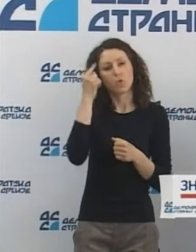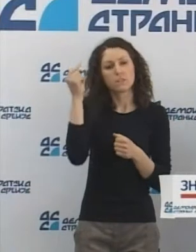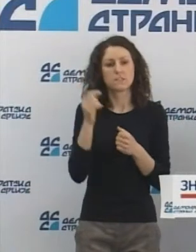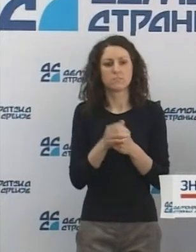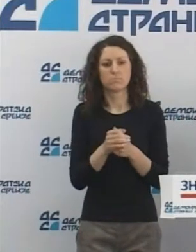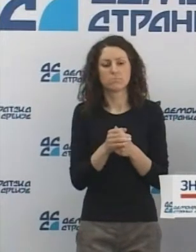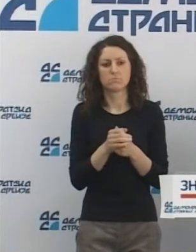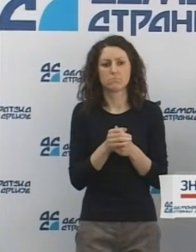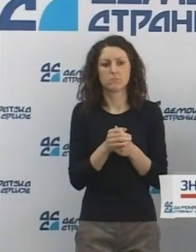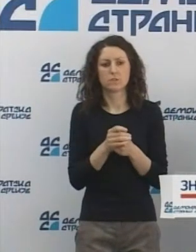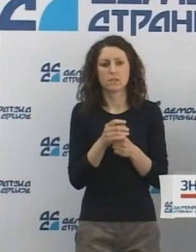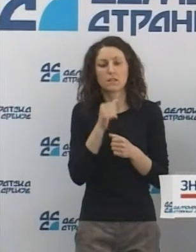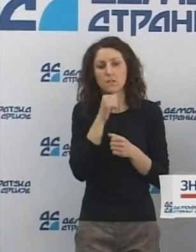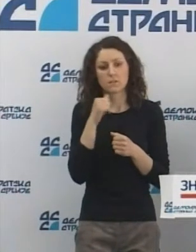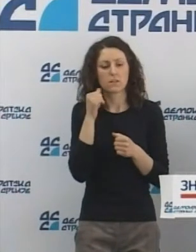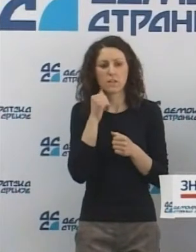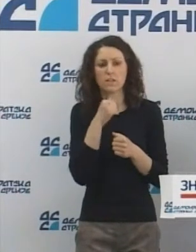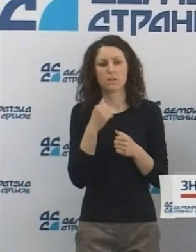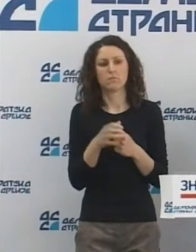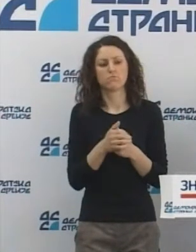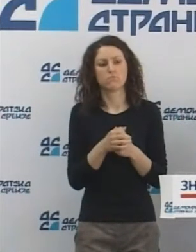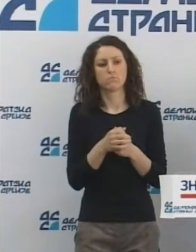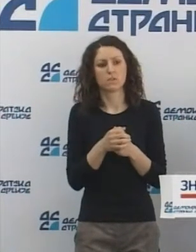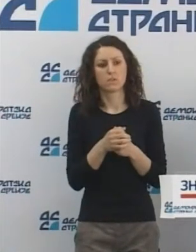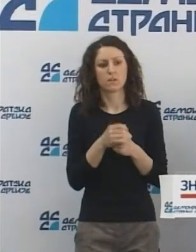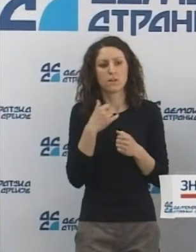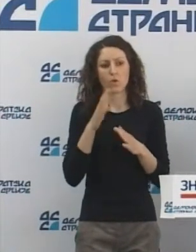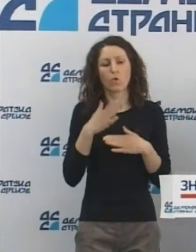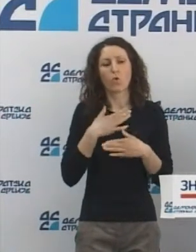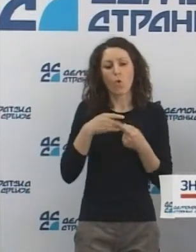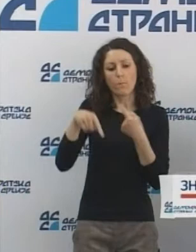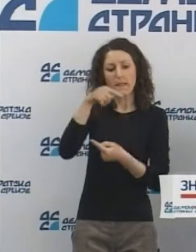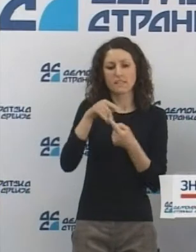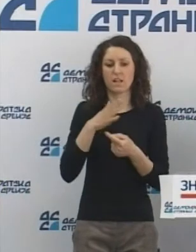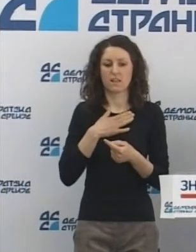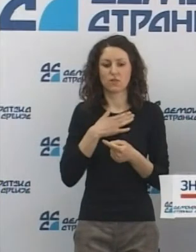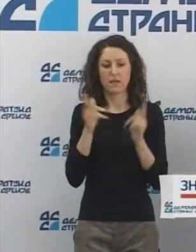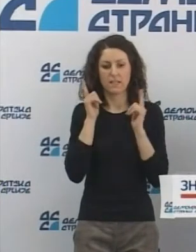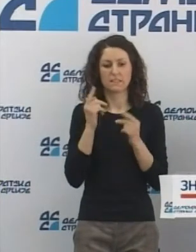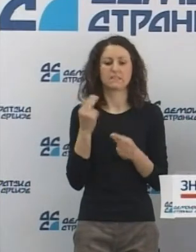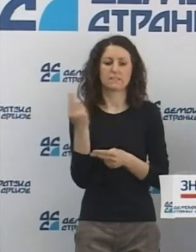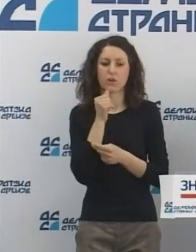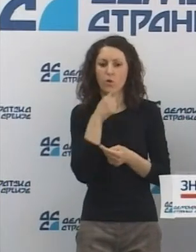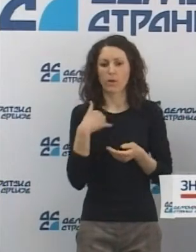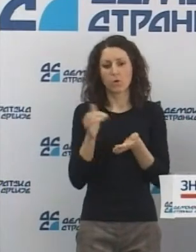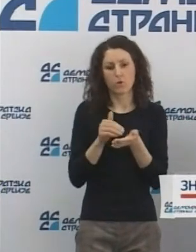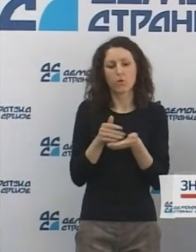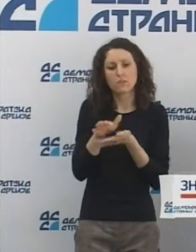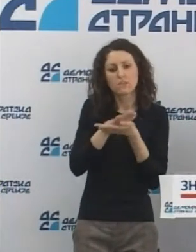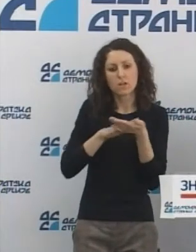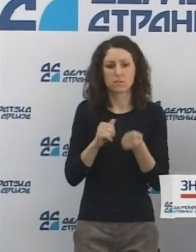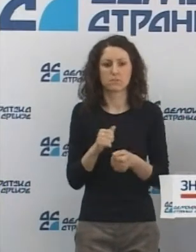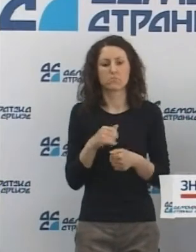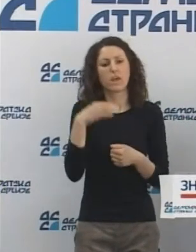se i da je obilaznicu, znači oko našeg grada Zrenjanina koja je toliko potrebna, započeo